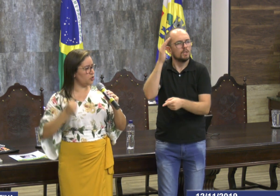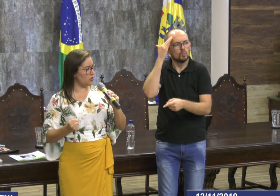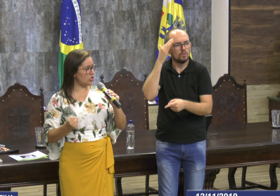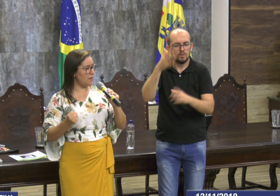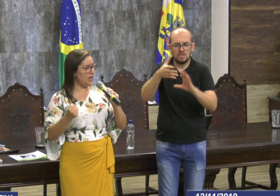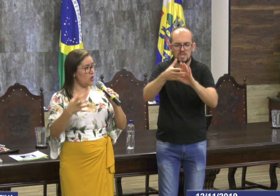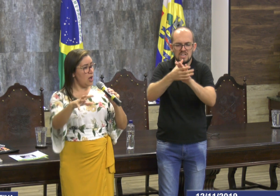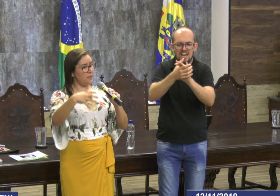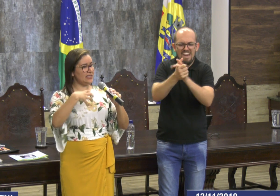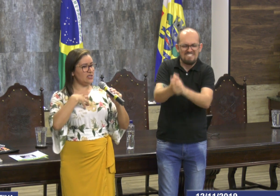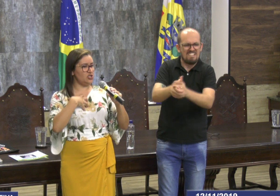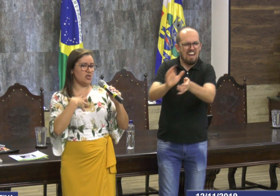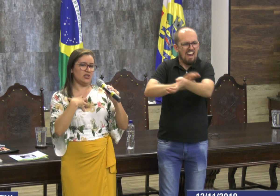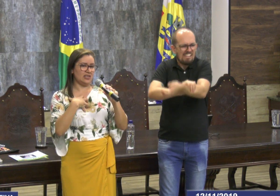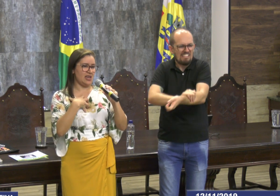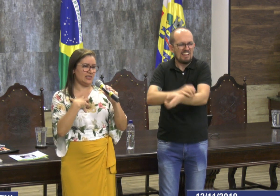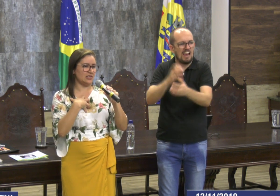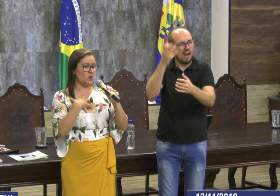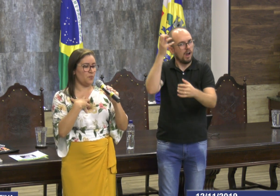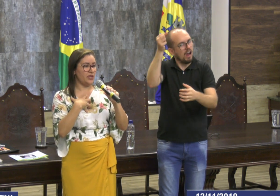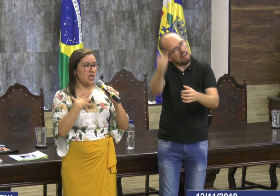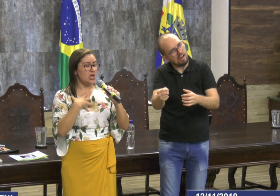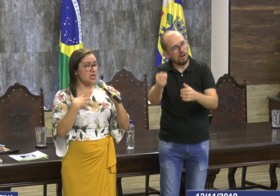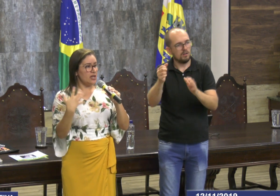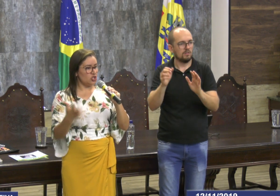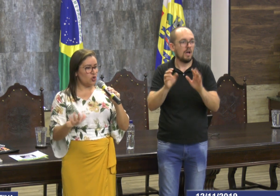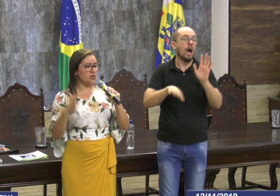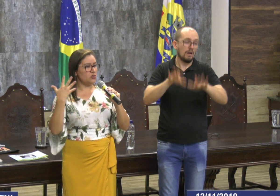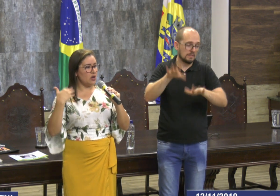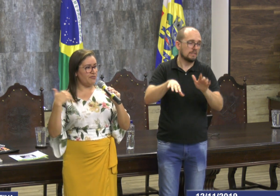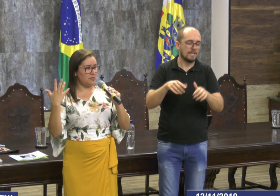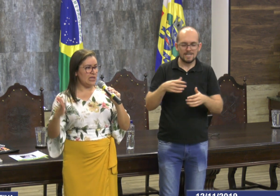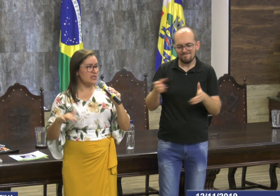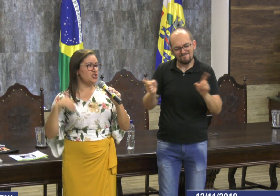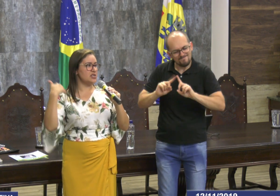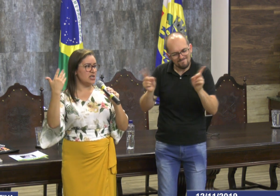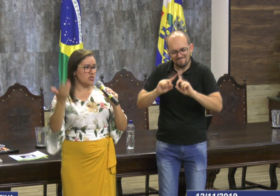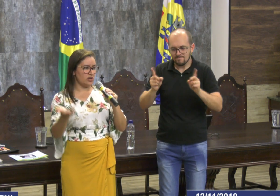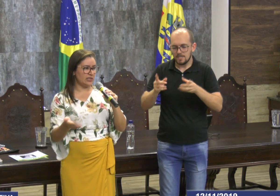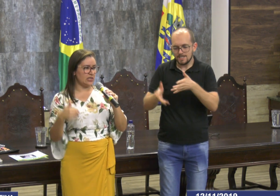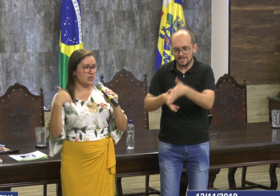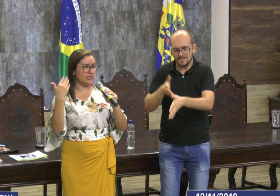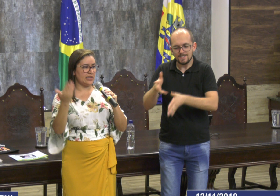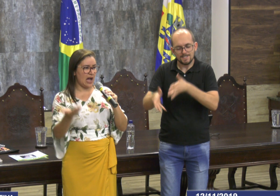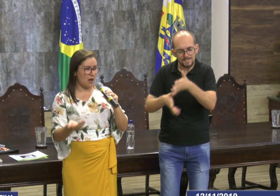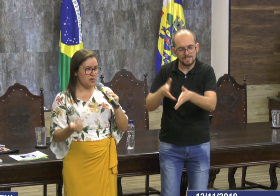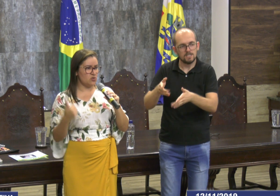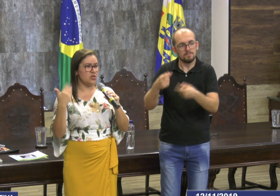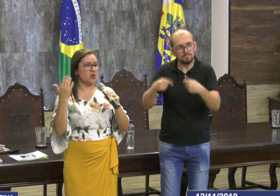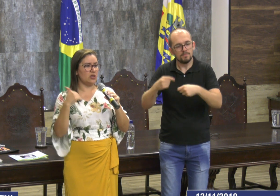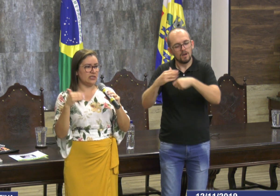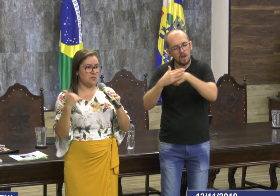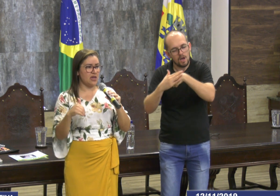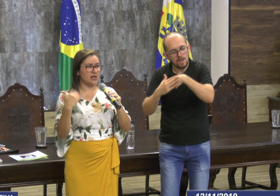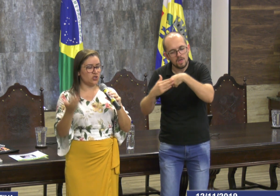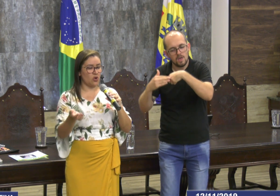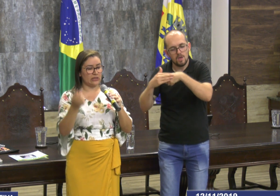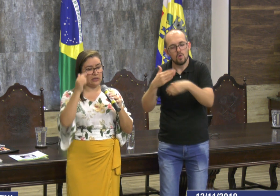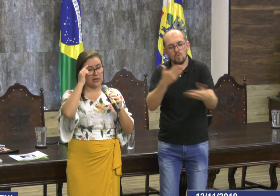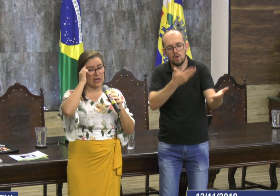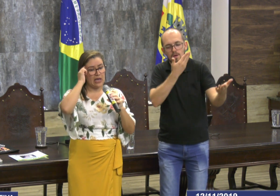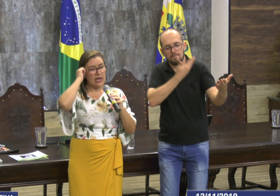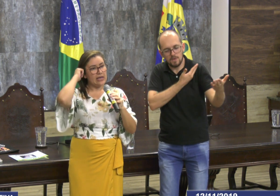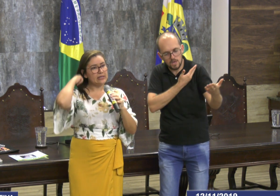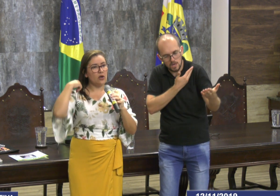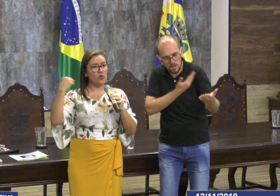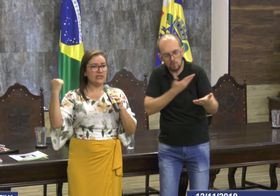ou no puxão de cabelo, para sentir a nossa reação. E aí a gente começou, a família tirando esse hábito, e nós também, a escola